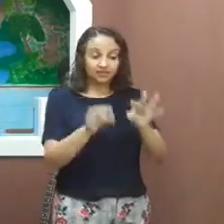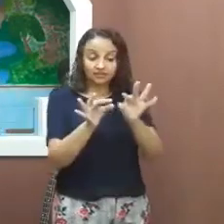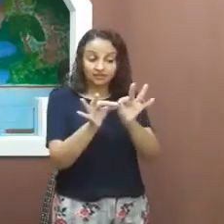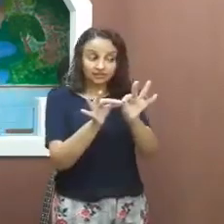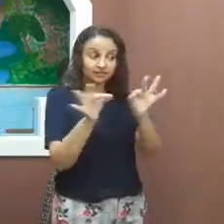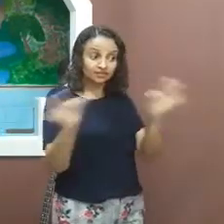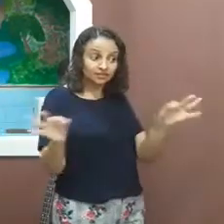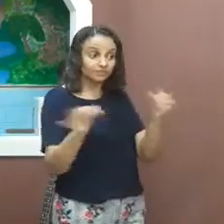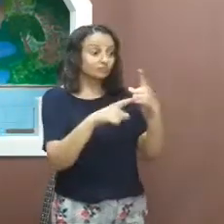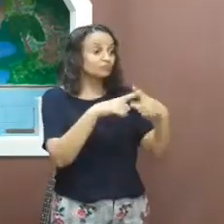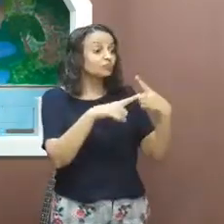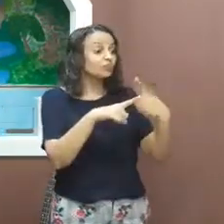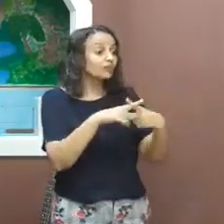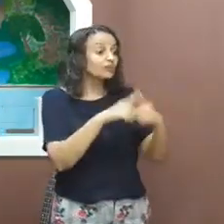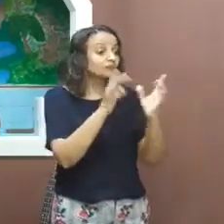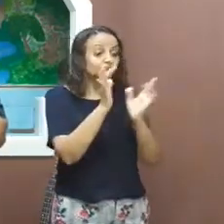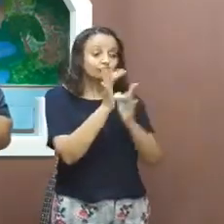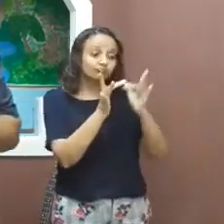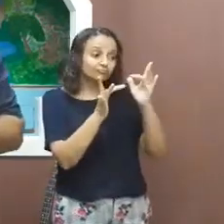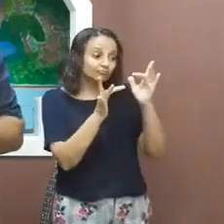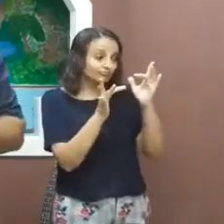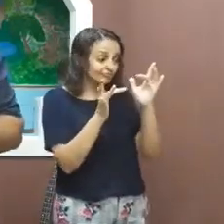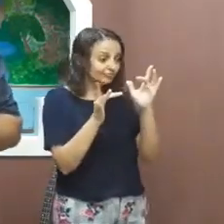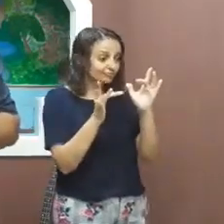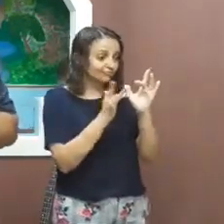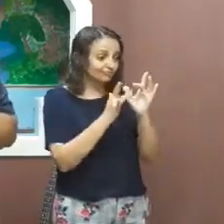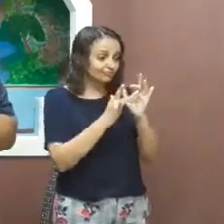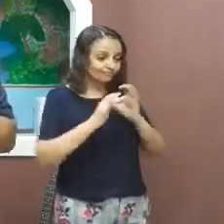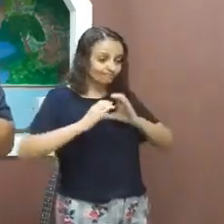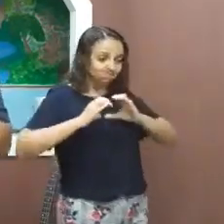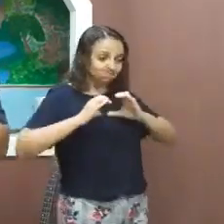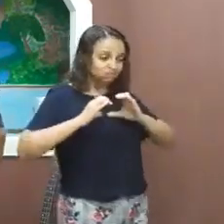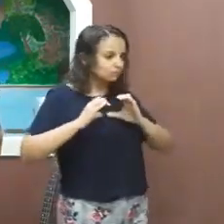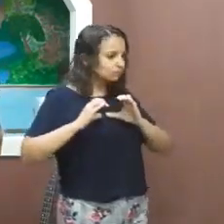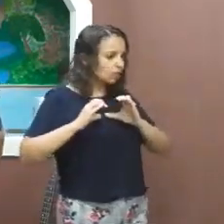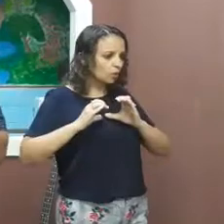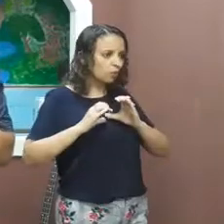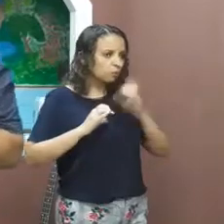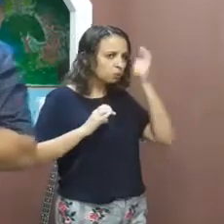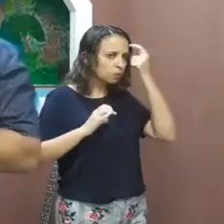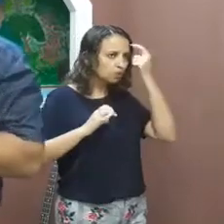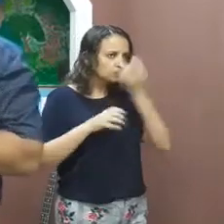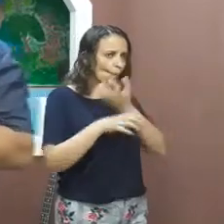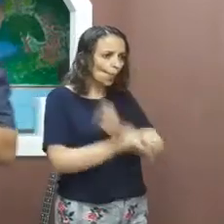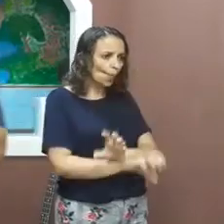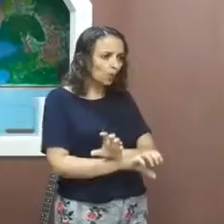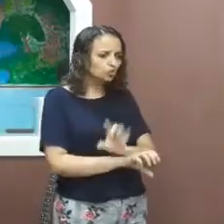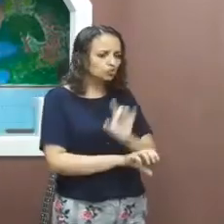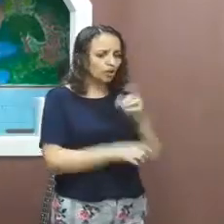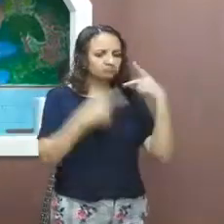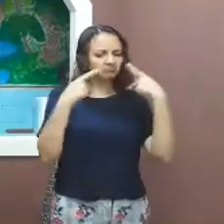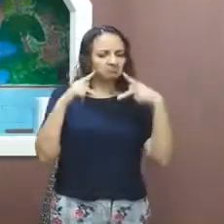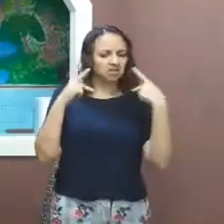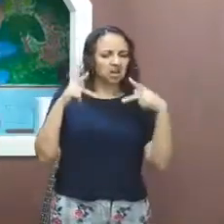Simplesmente Jesus não é suficiente. Simplesmente a pregação da palavra de Deus não é